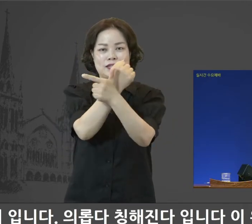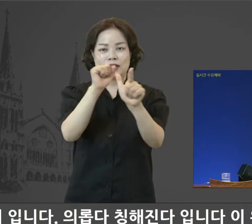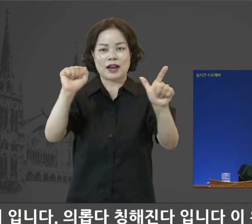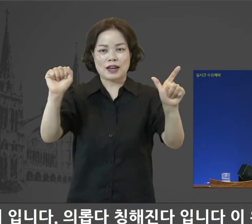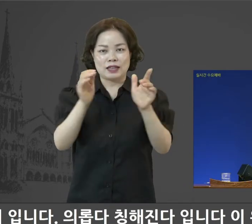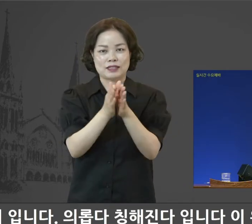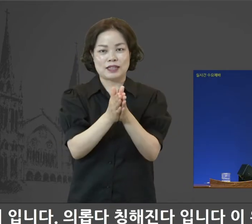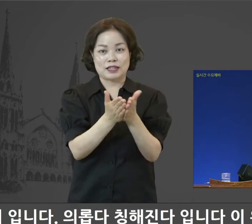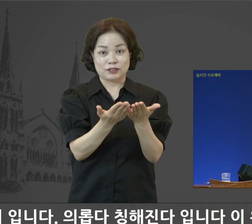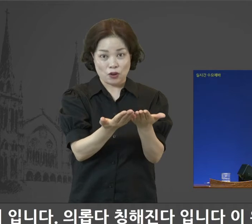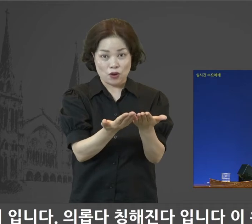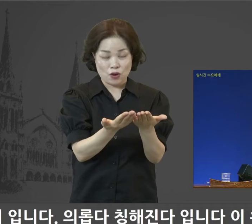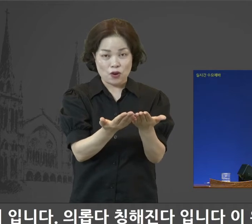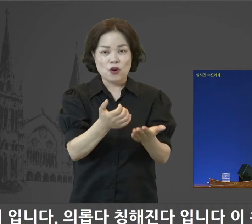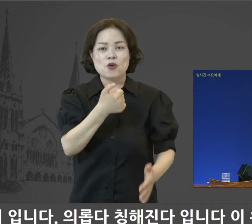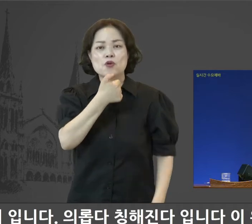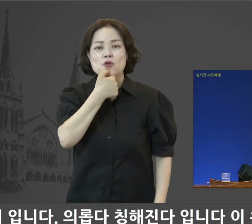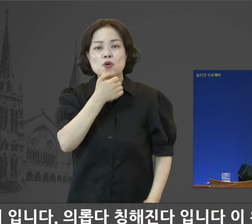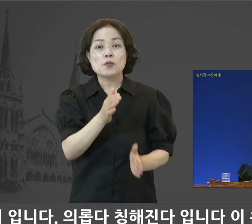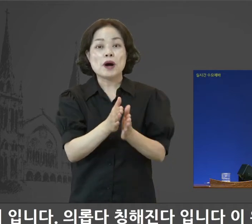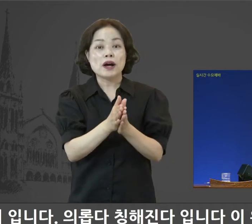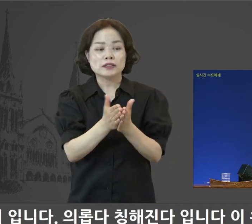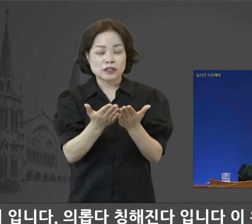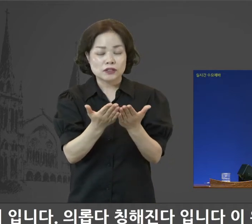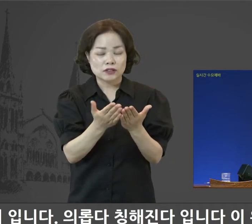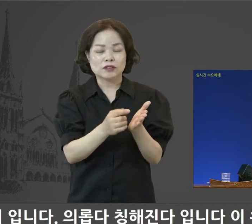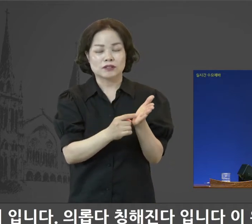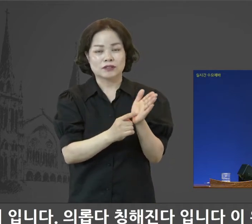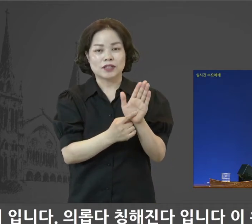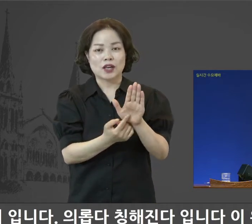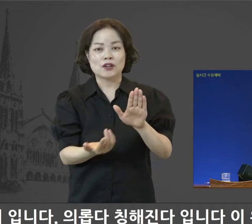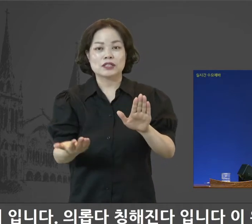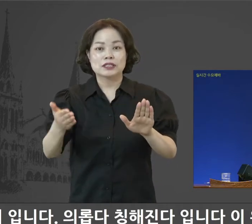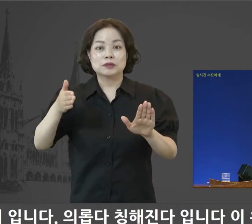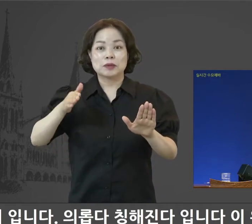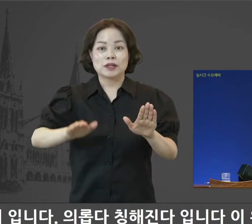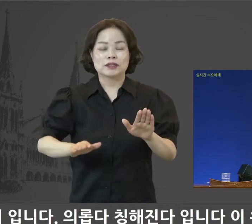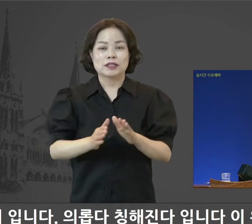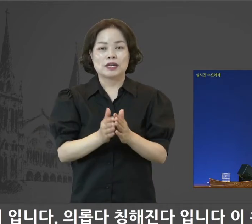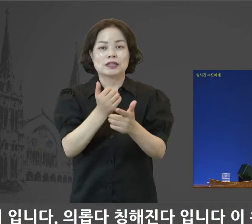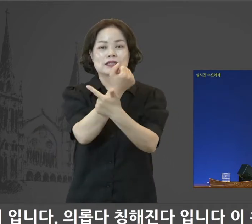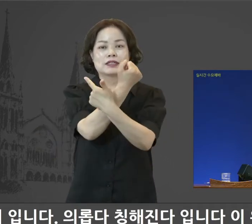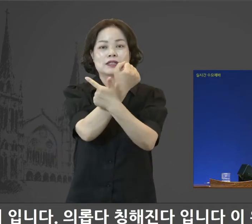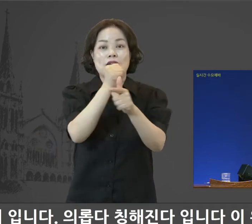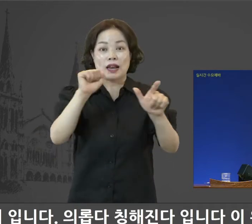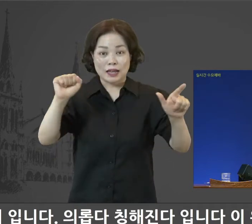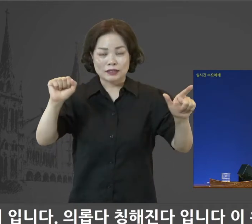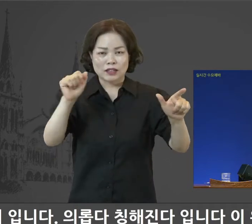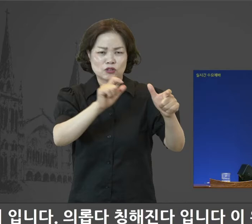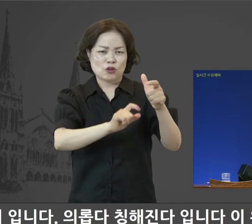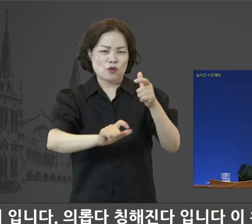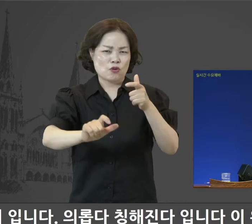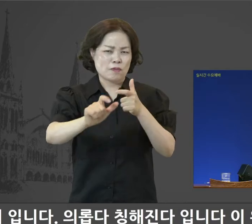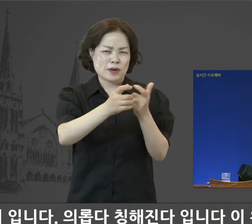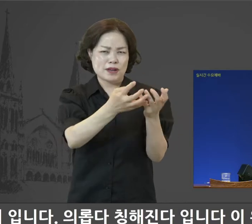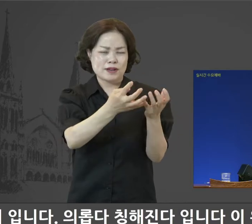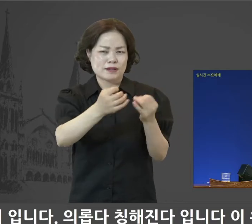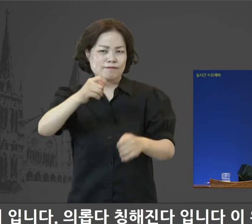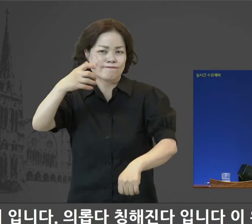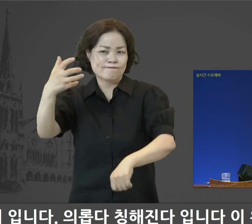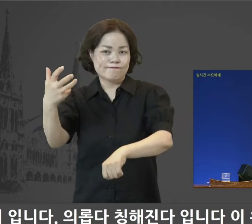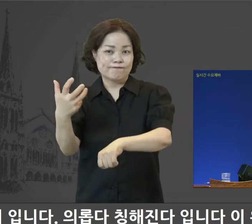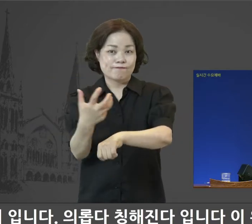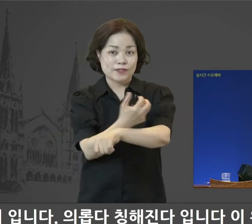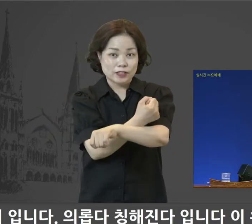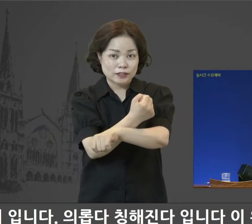갈라디아서입니다. 물론 로마서에서도 풍성하게 나타나 있지만 갈라디아서가 훨씬 더